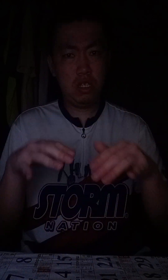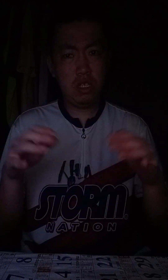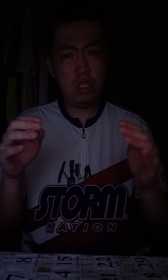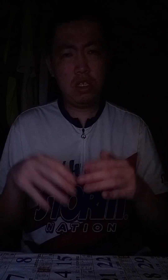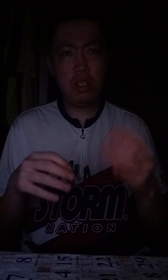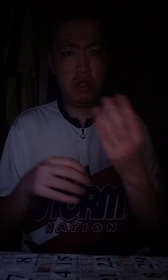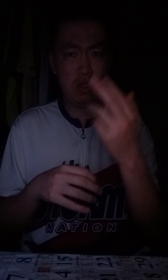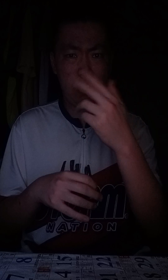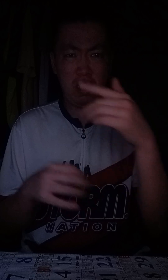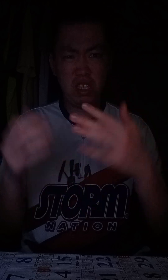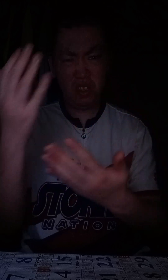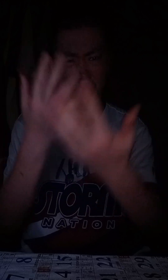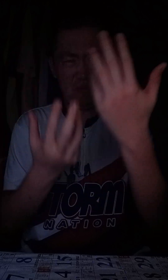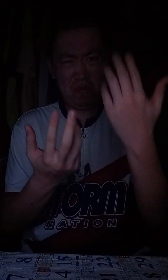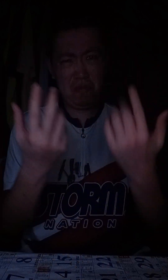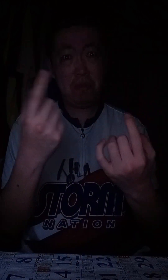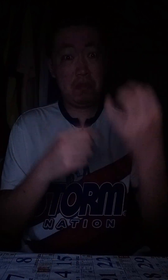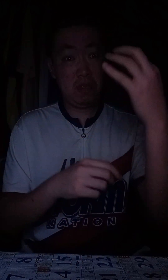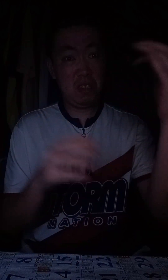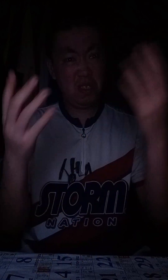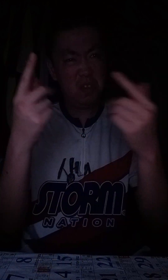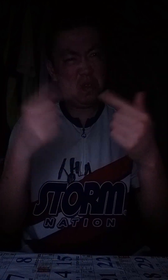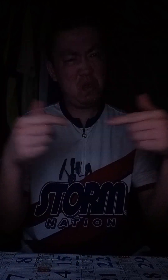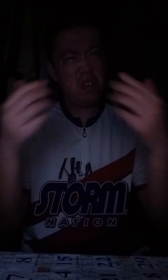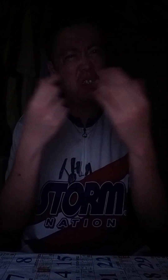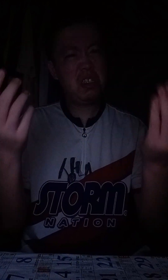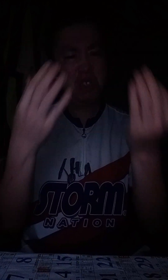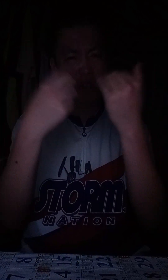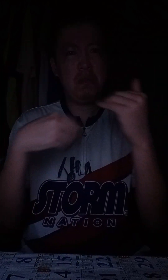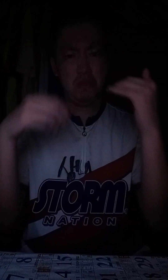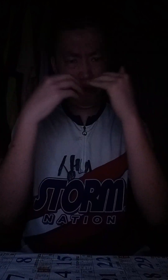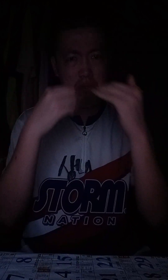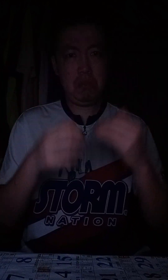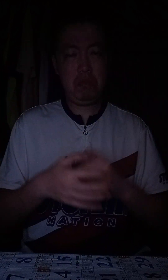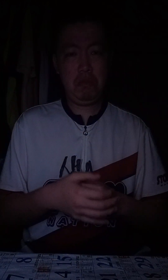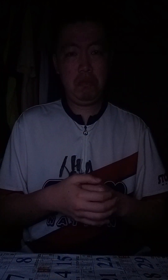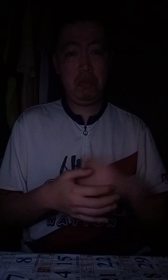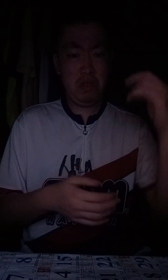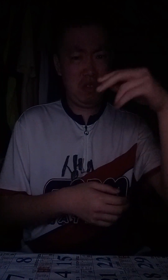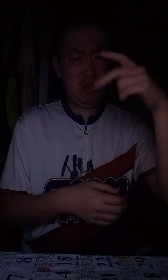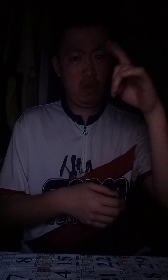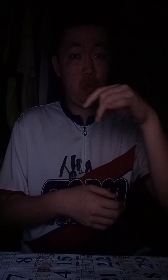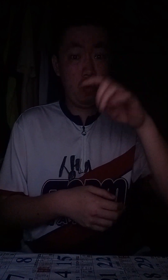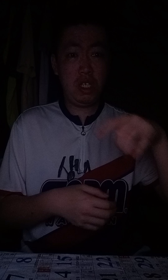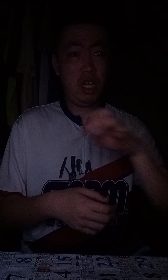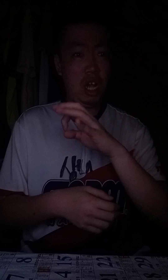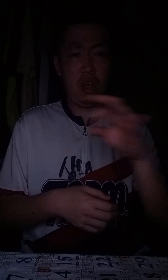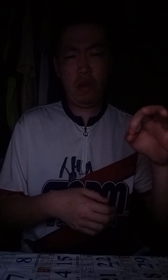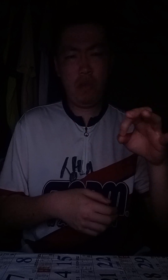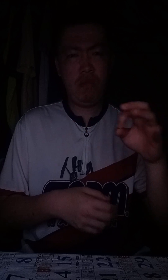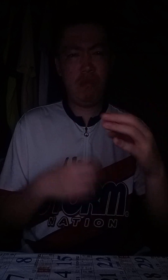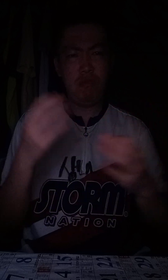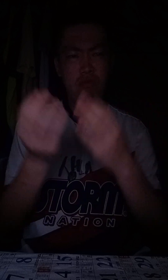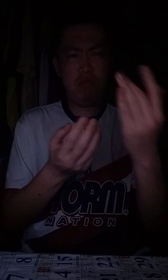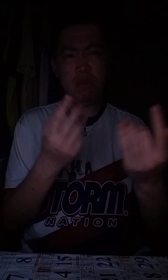한밤 거대한 화염이 마을을 통째로 집어삼킵니다. 브라질 상파울루의 한 빈민군입니다.